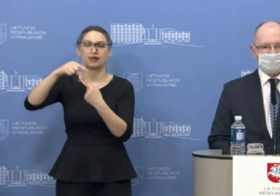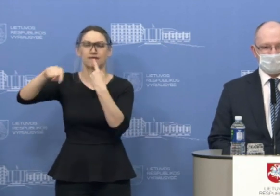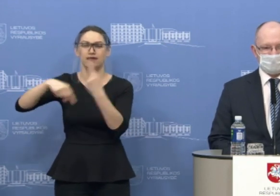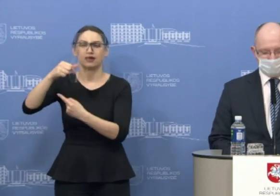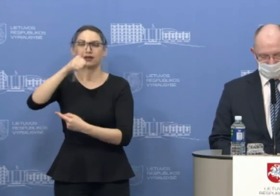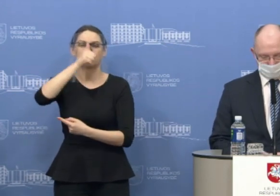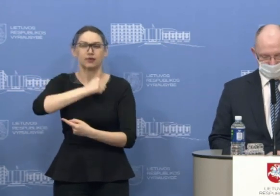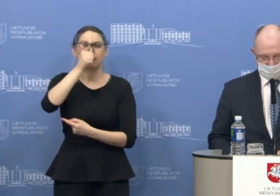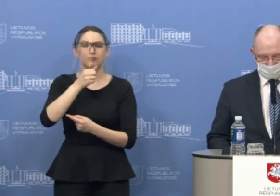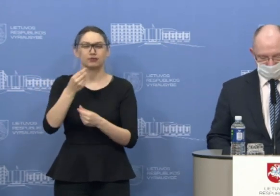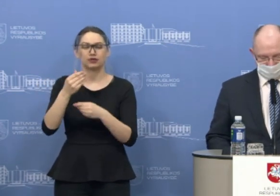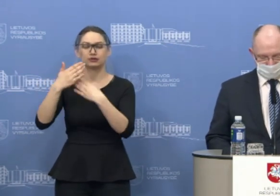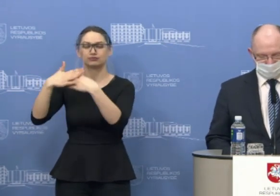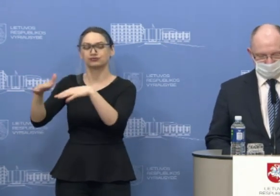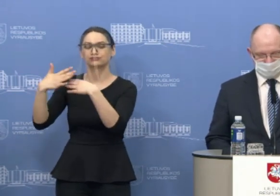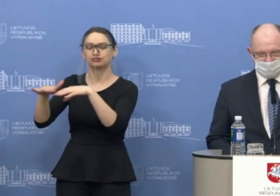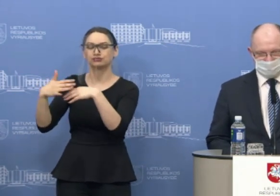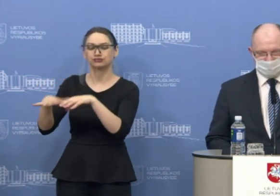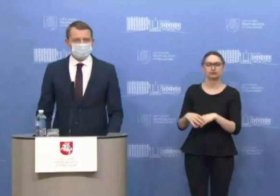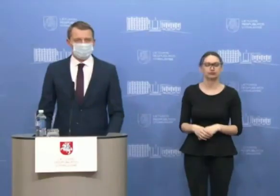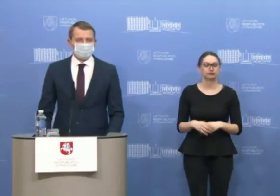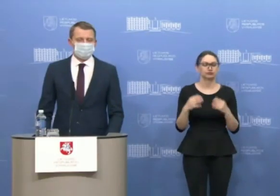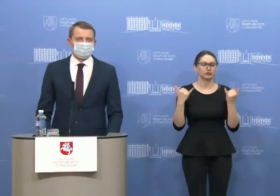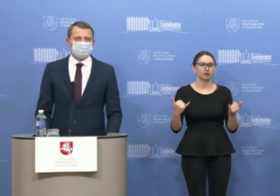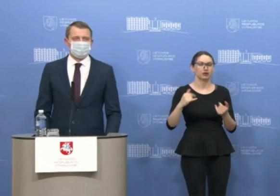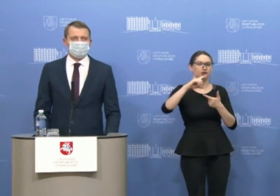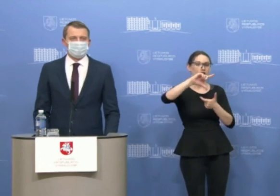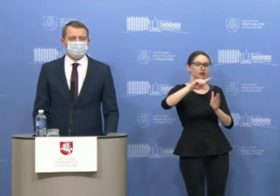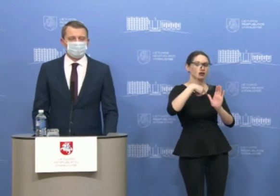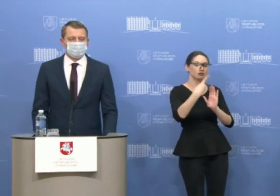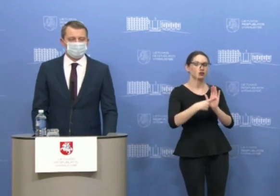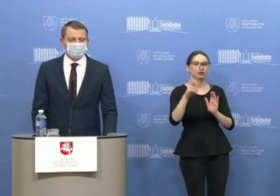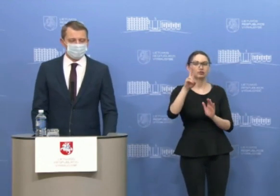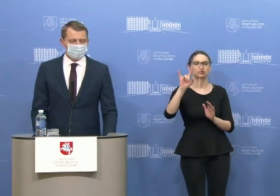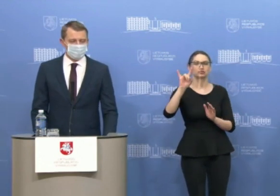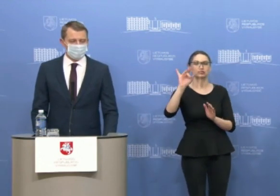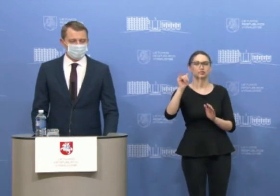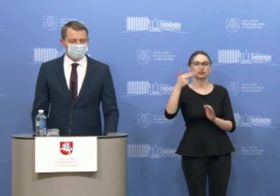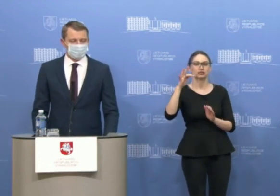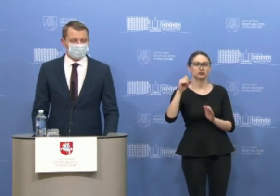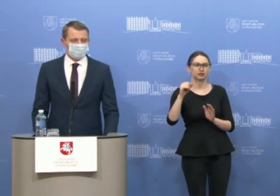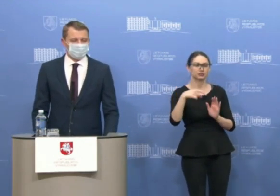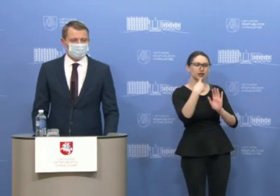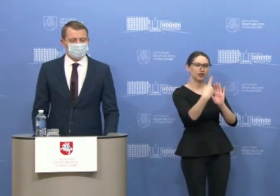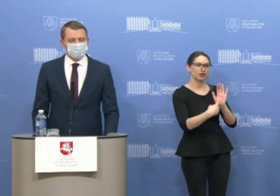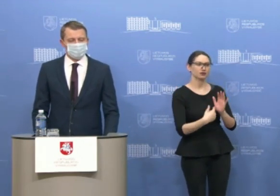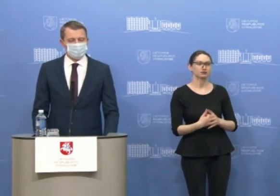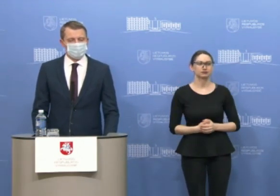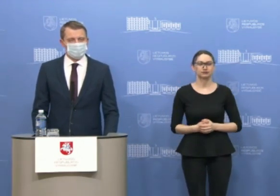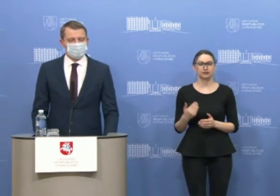dalimis kas mėnesį. Dabar klausia LRT, Žygintas, prašau. Labas Rytas,